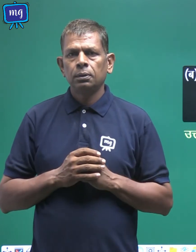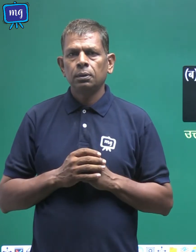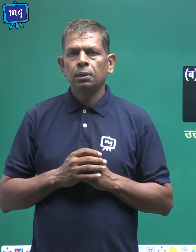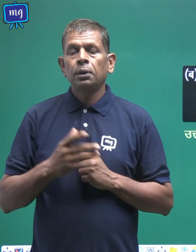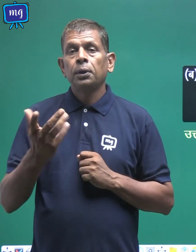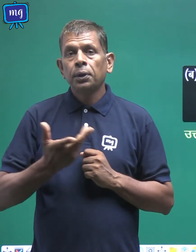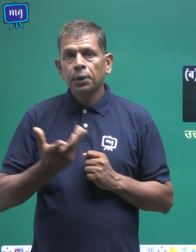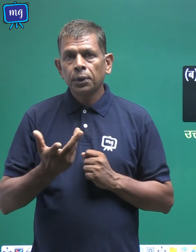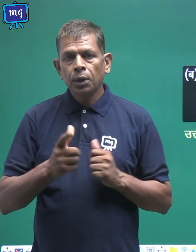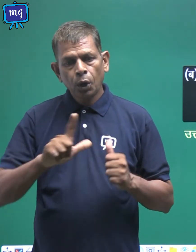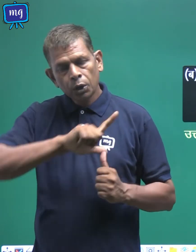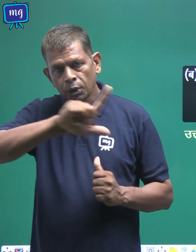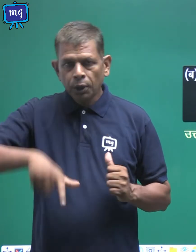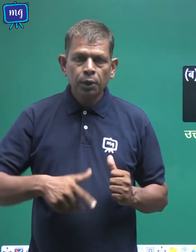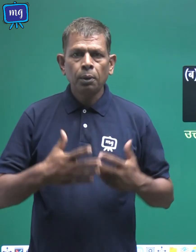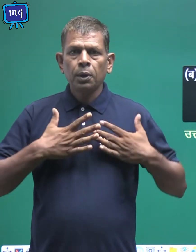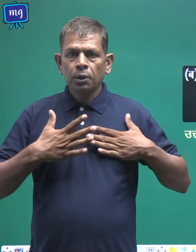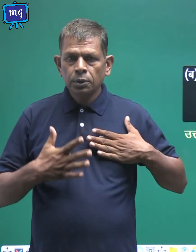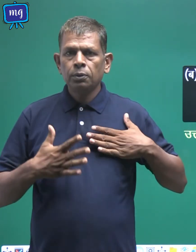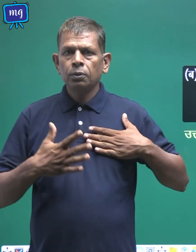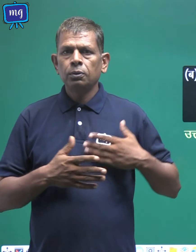क्या सभी जीवों को